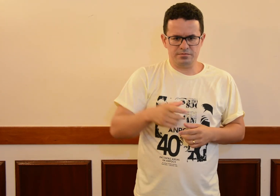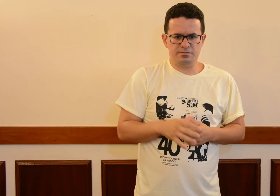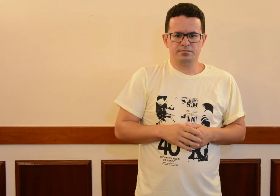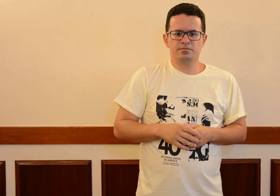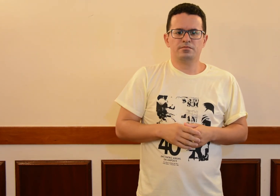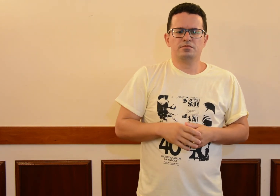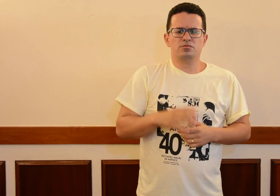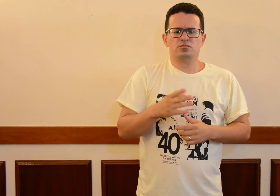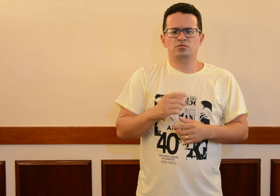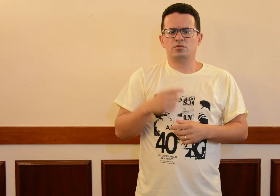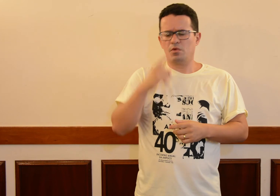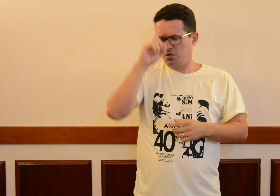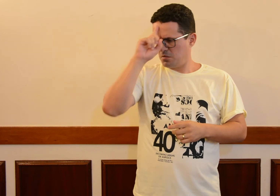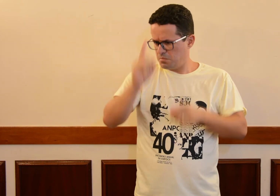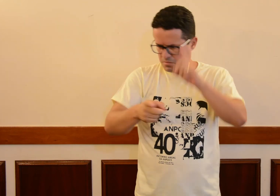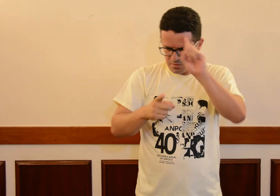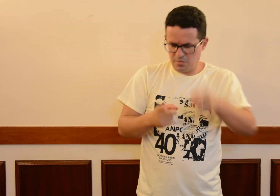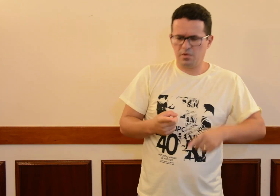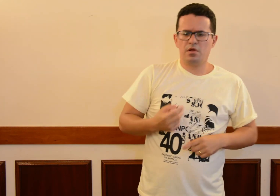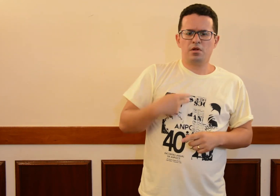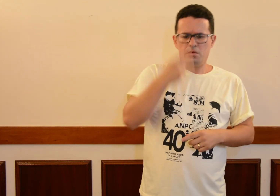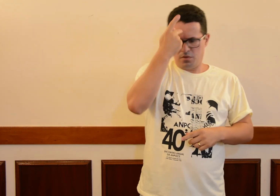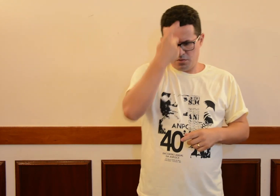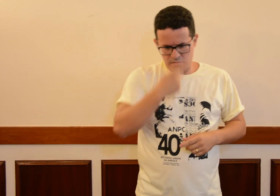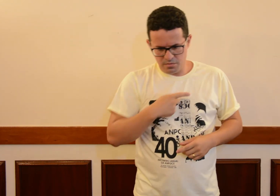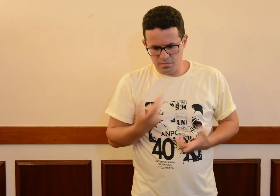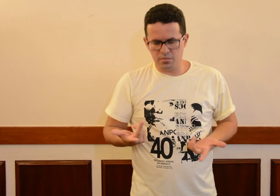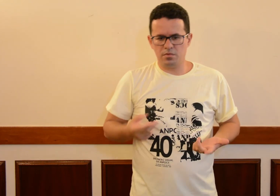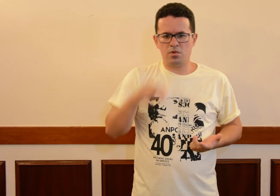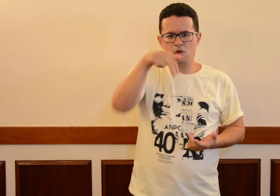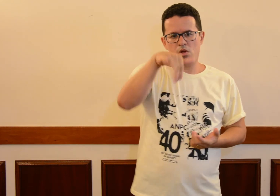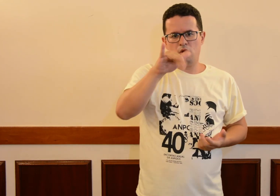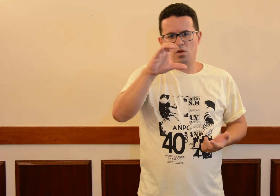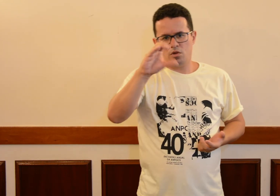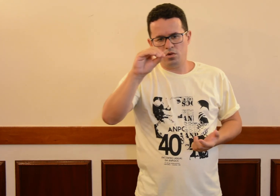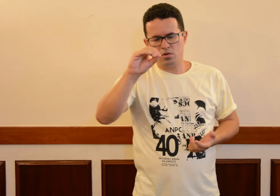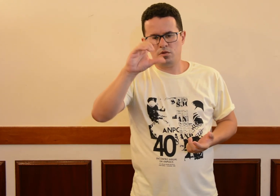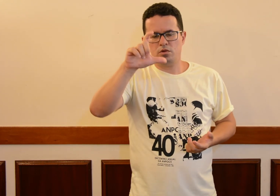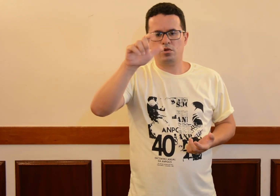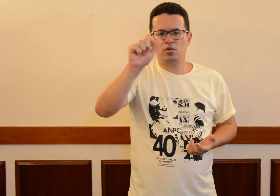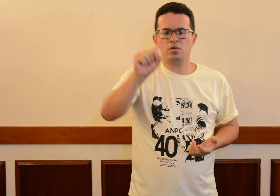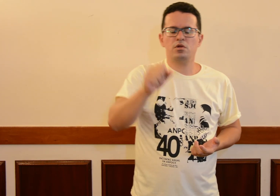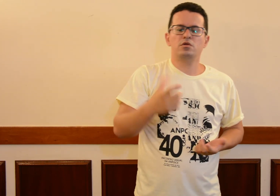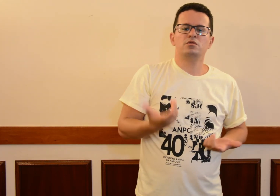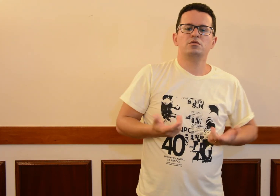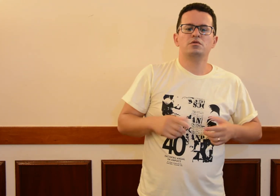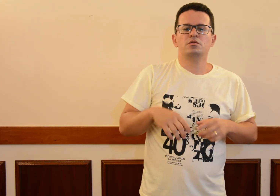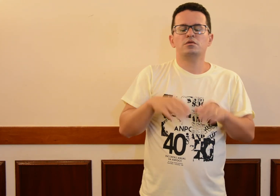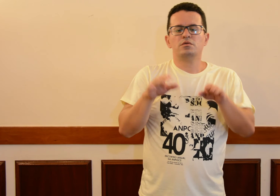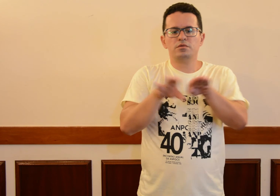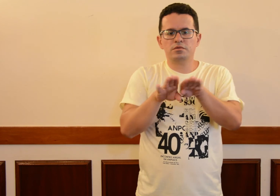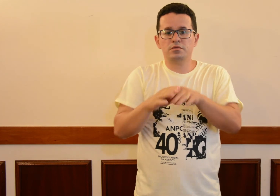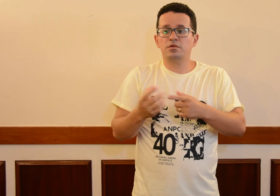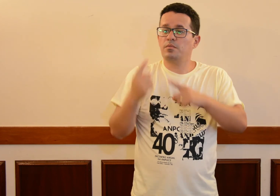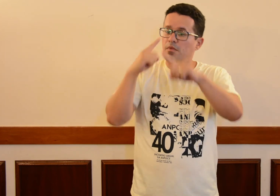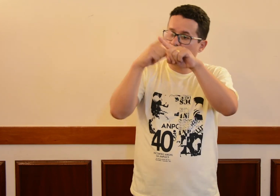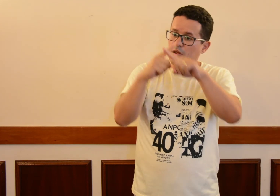governador de si, que fala Nicolas Bowles e também Francisco Ortega, entra em disputa com os princípios éticos